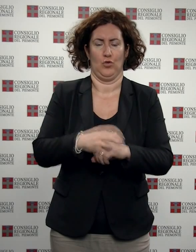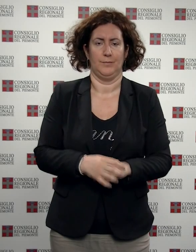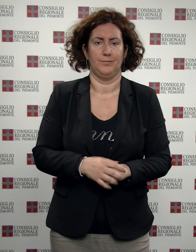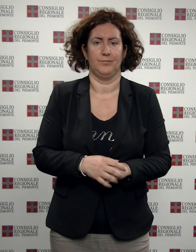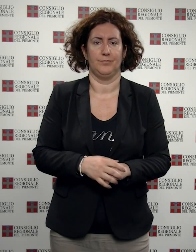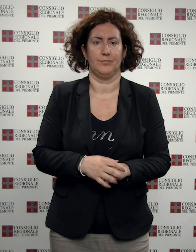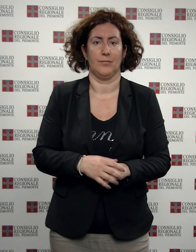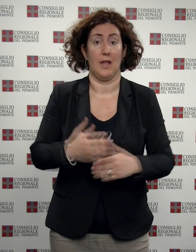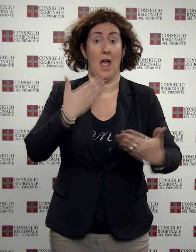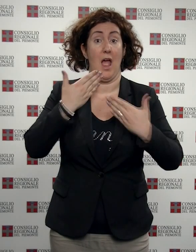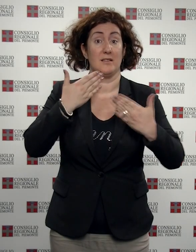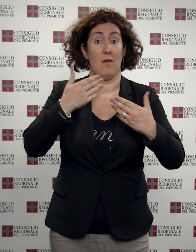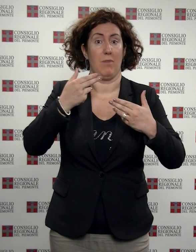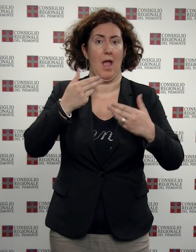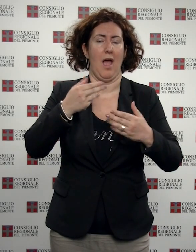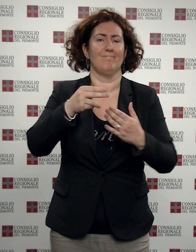Rendiconto dell'Assemblea.